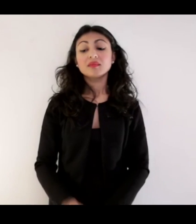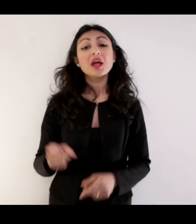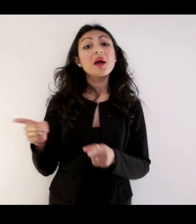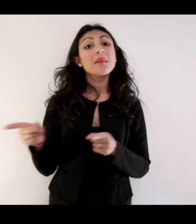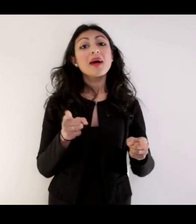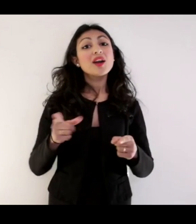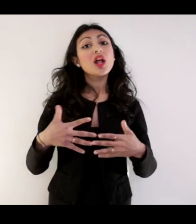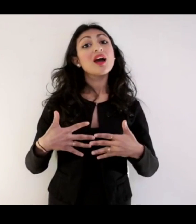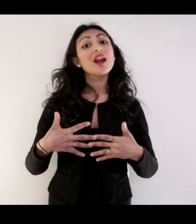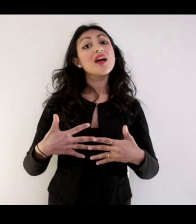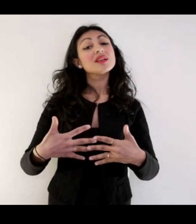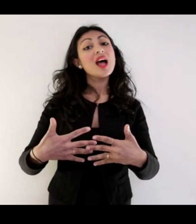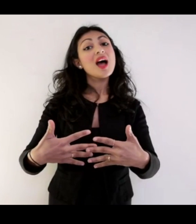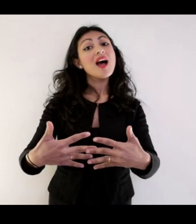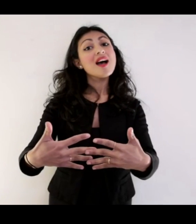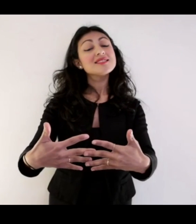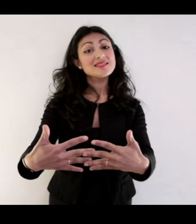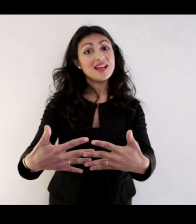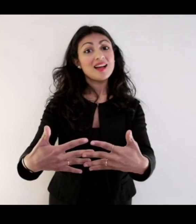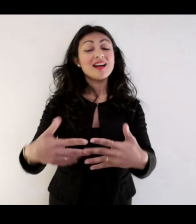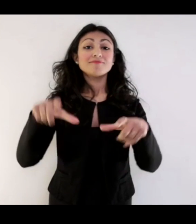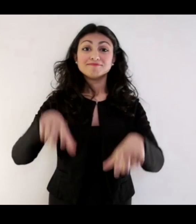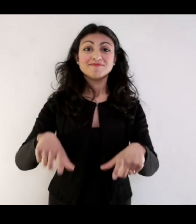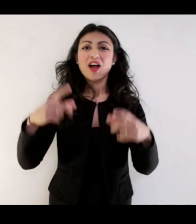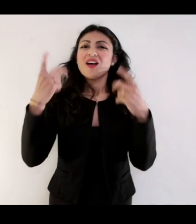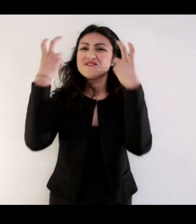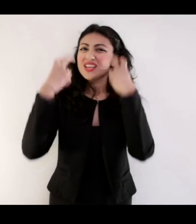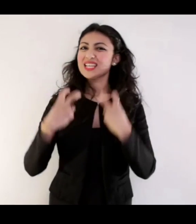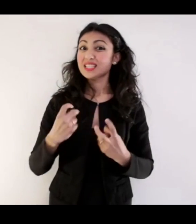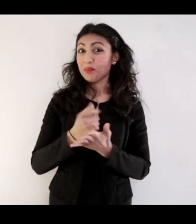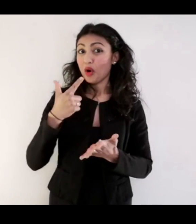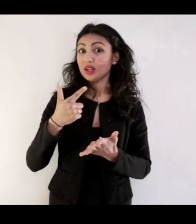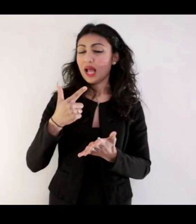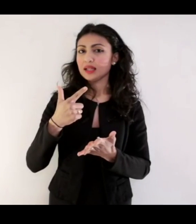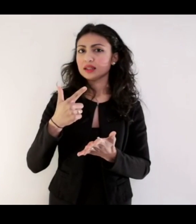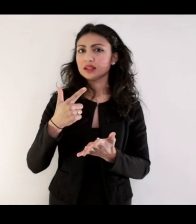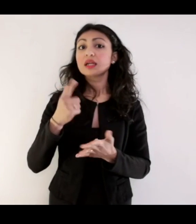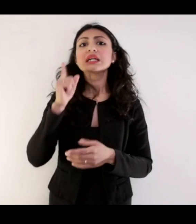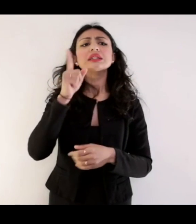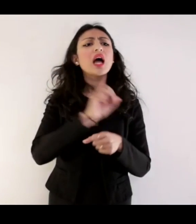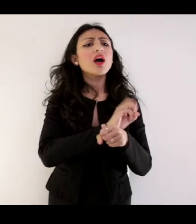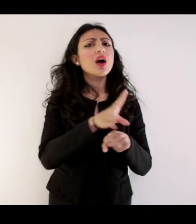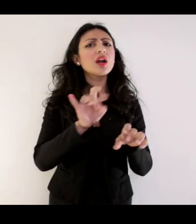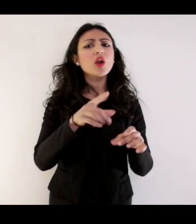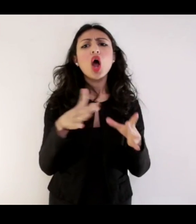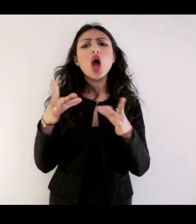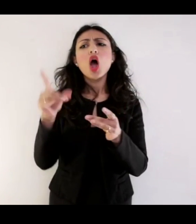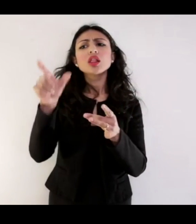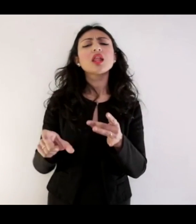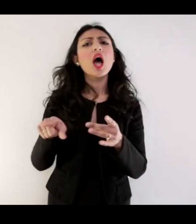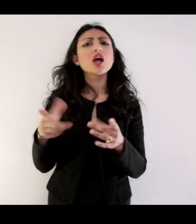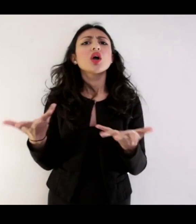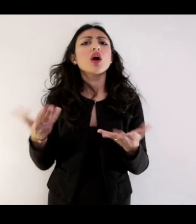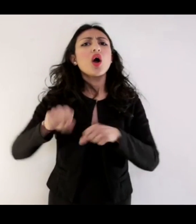Siete in gravidanza e normalmente la gravidanza prevede dei controlli importanti. Allora, cosa fare in questo caso?